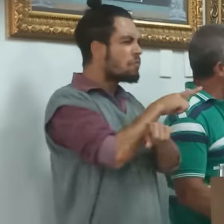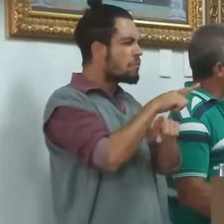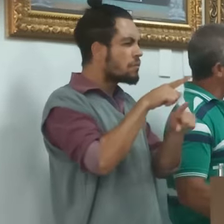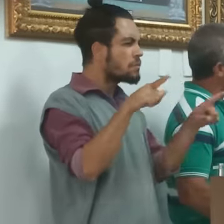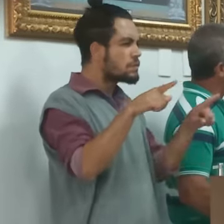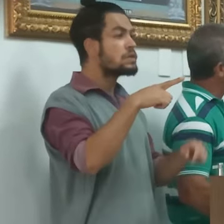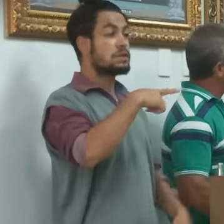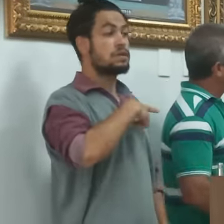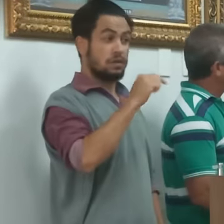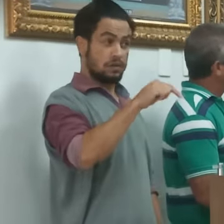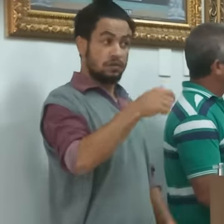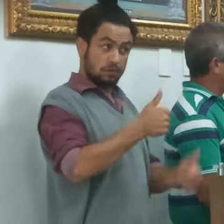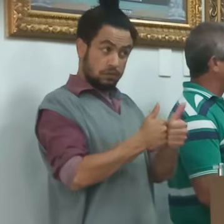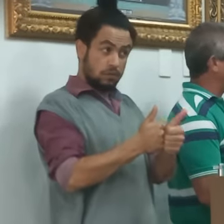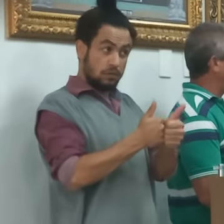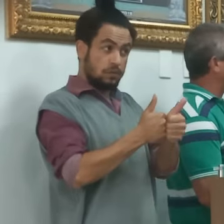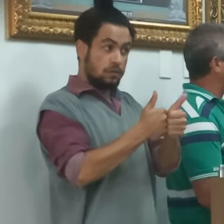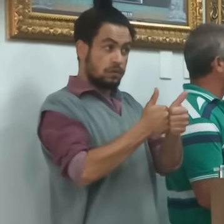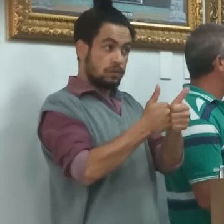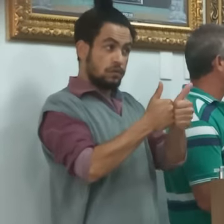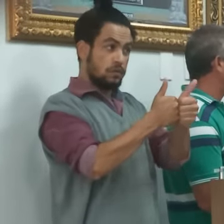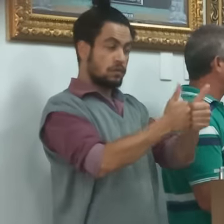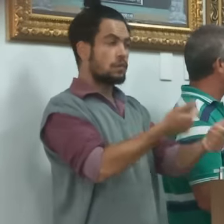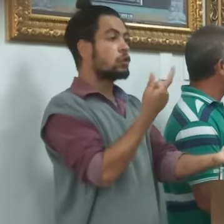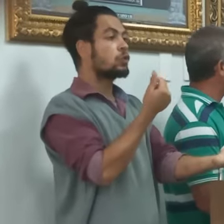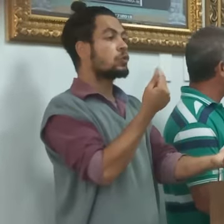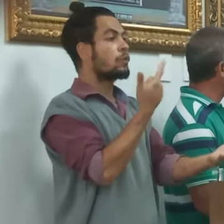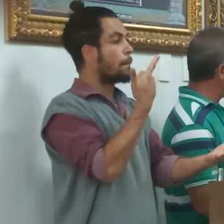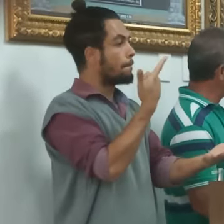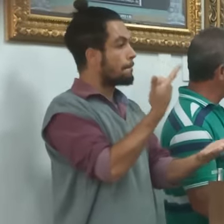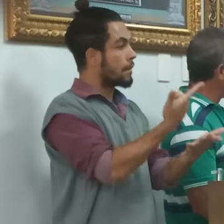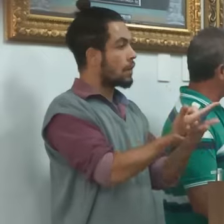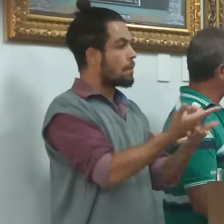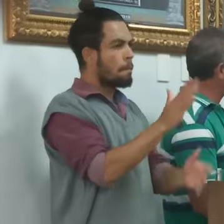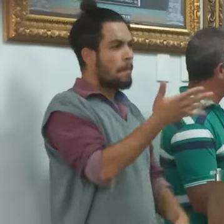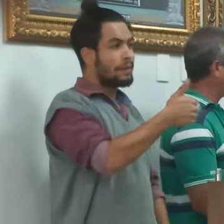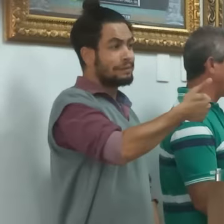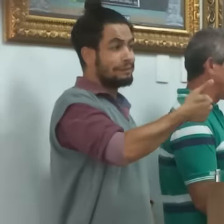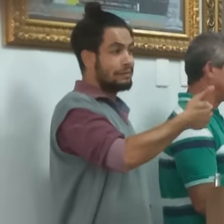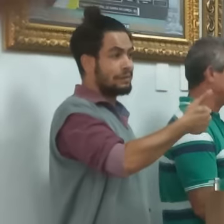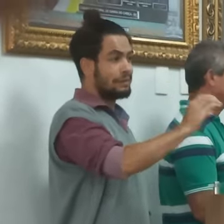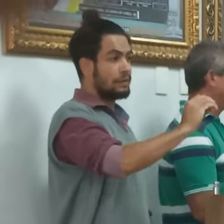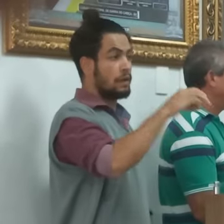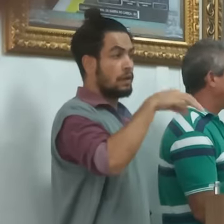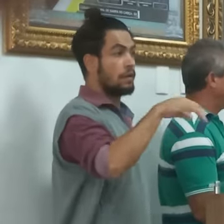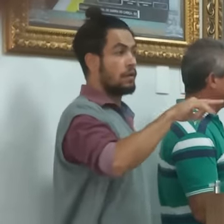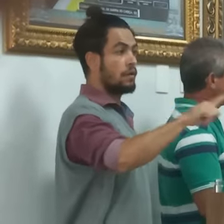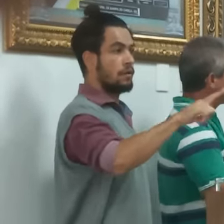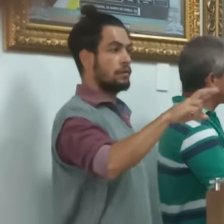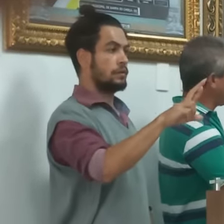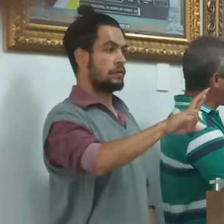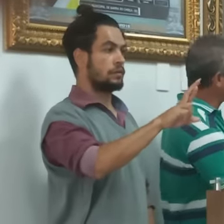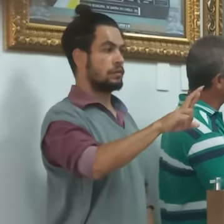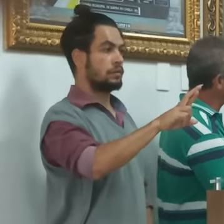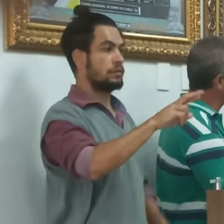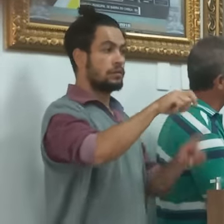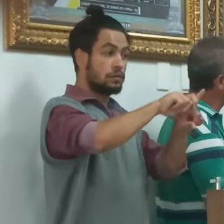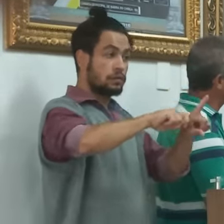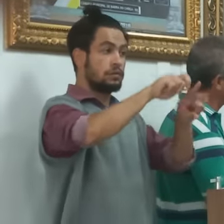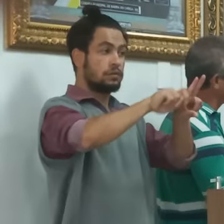uma assessoria que é paga aqui quase 10 mil reais por mês e precisa de uma